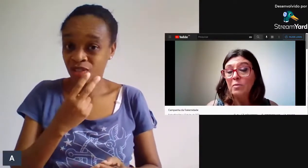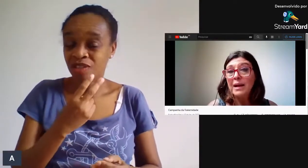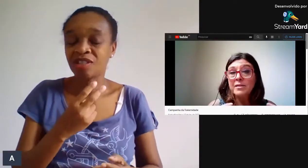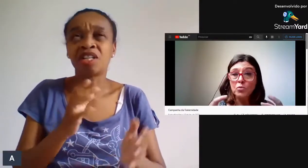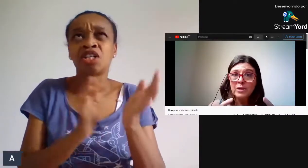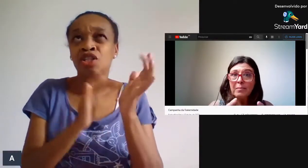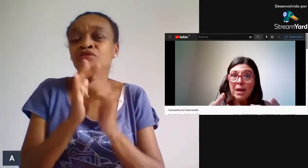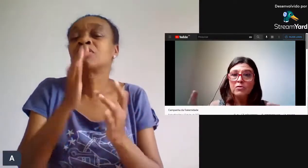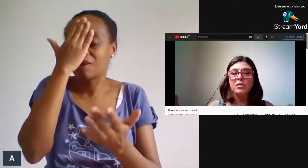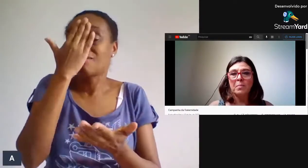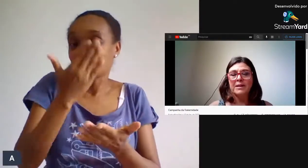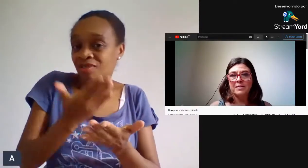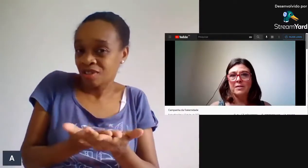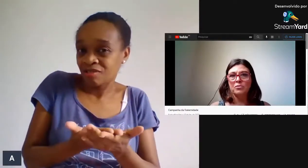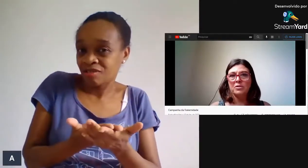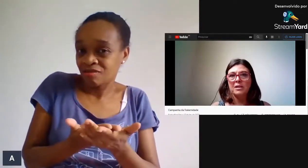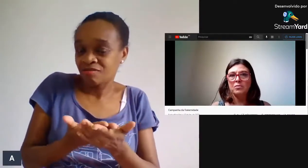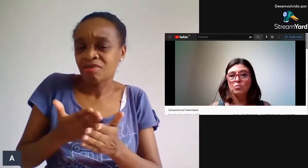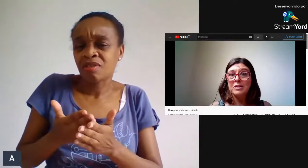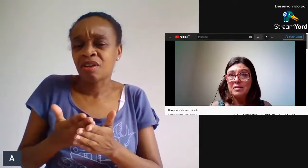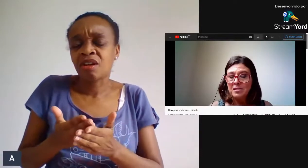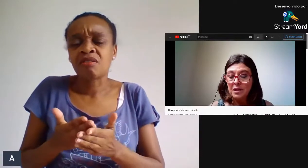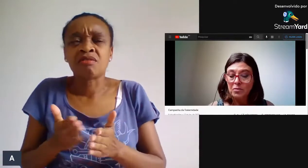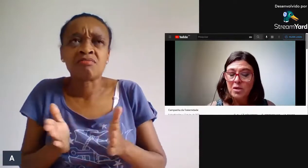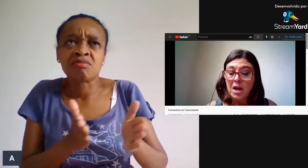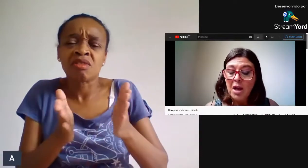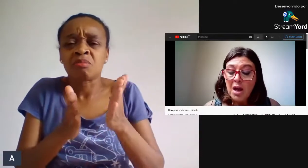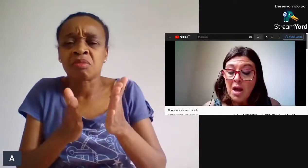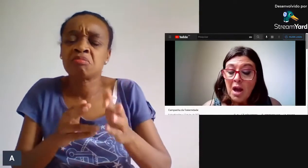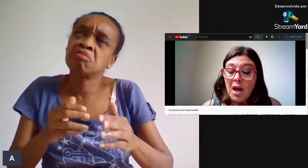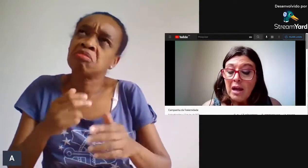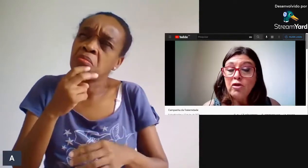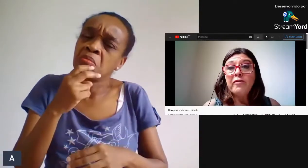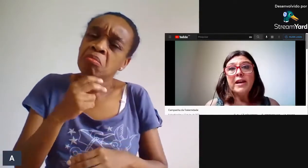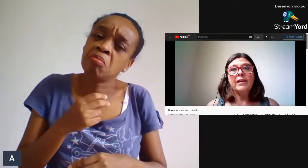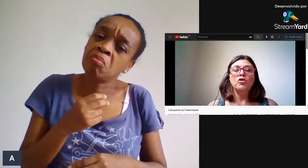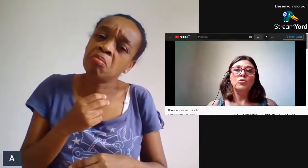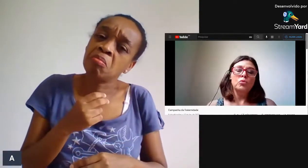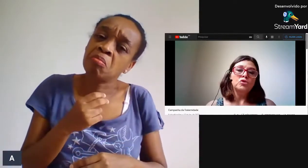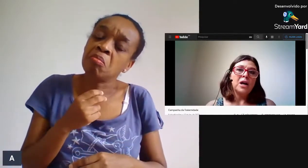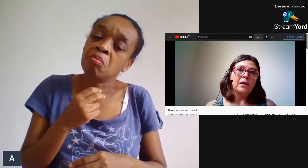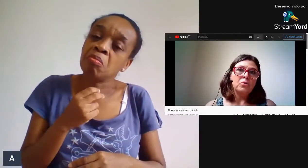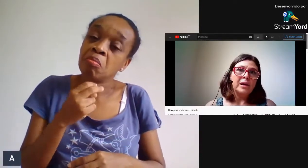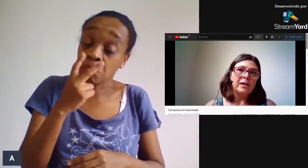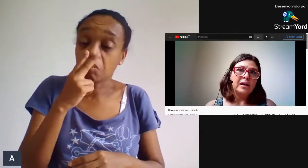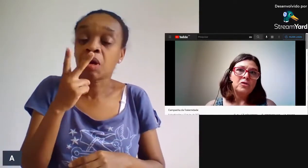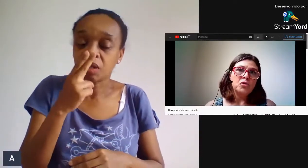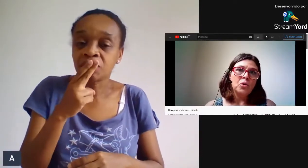é claro, mas os caminhos são parecidos, né? Somos cristãos. Diferente do